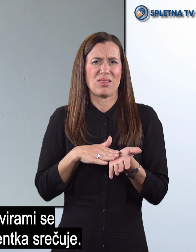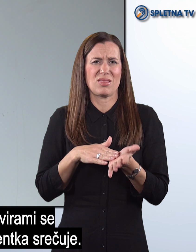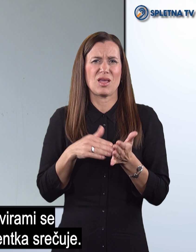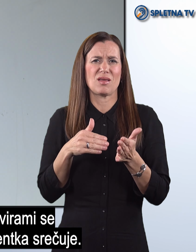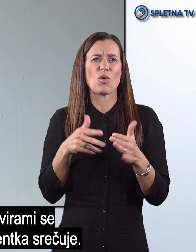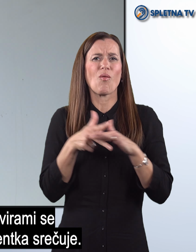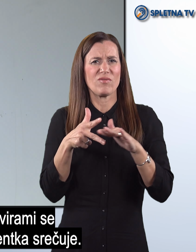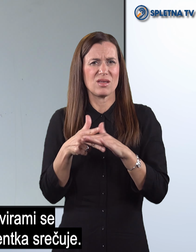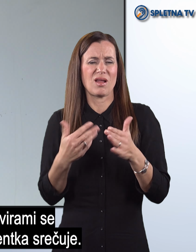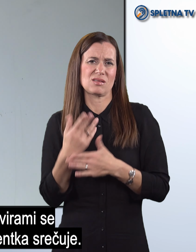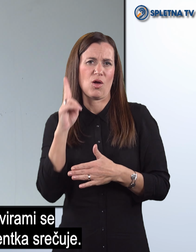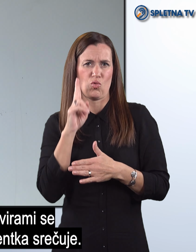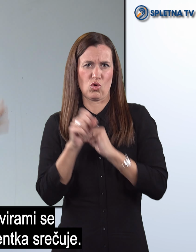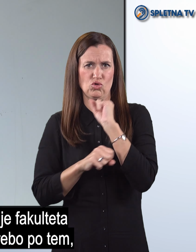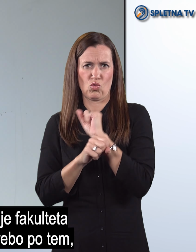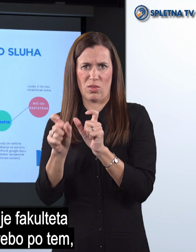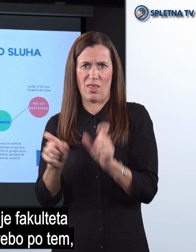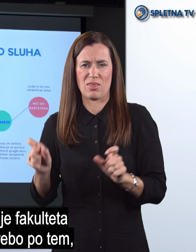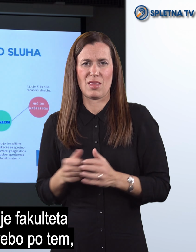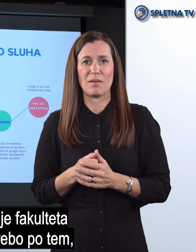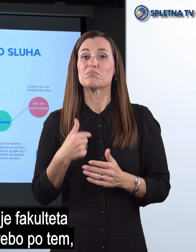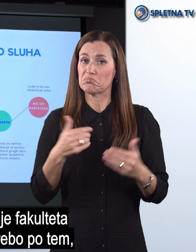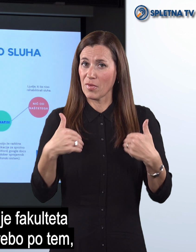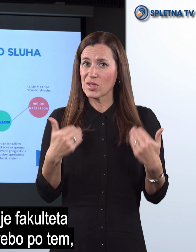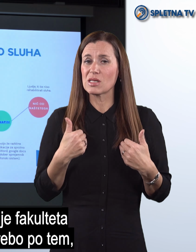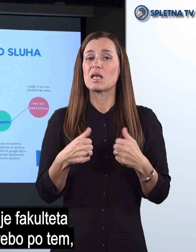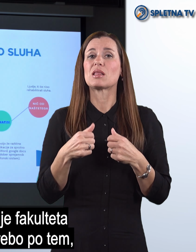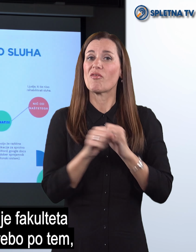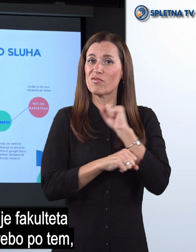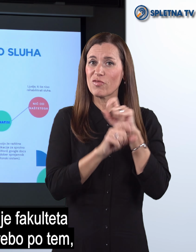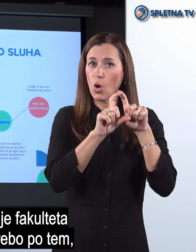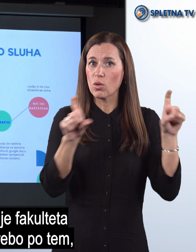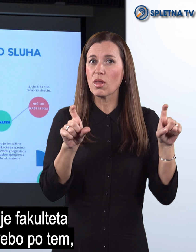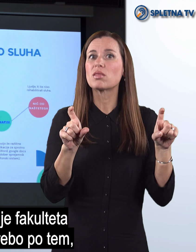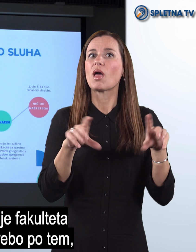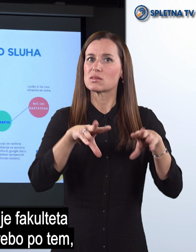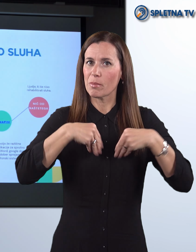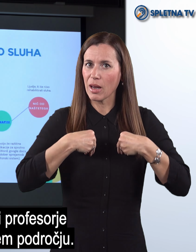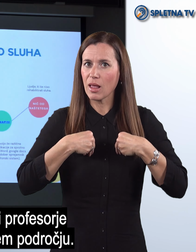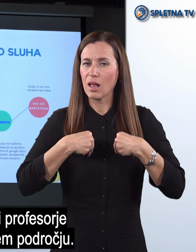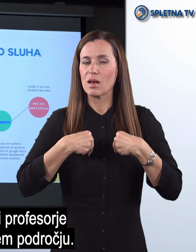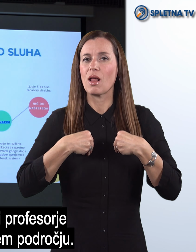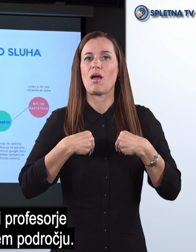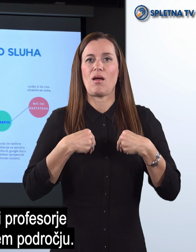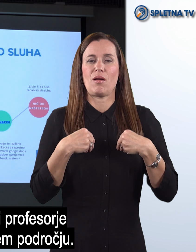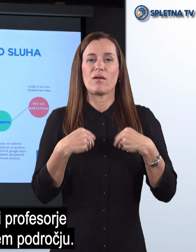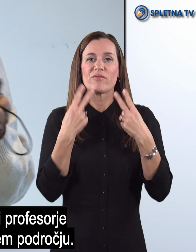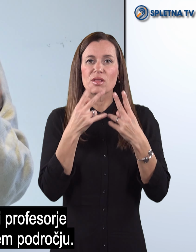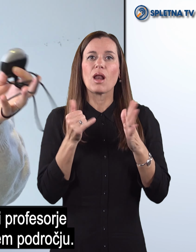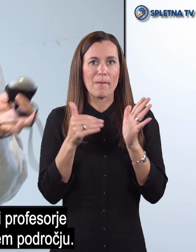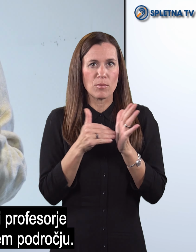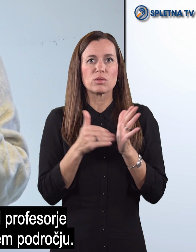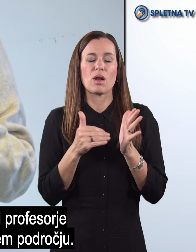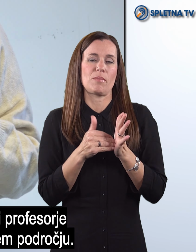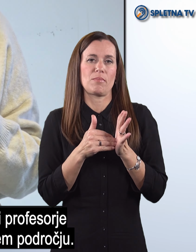študentka srečuje. Veseli nas, da je fakulteta prepoznala potrebo po tem, da